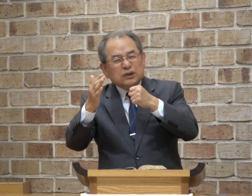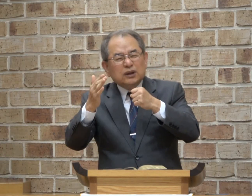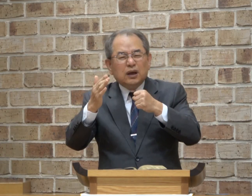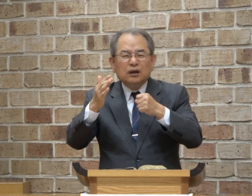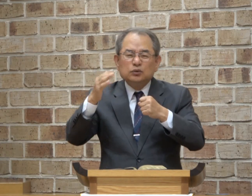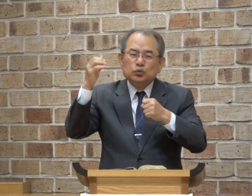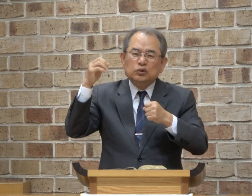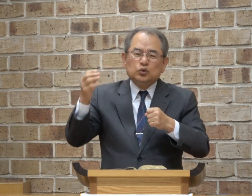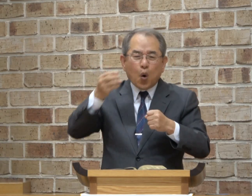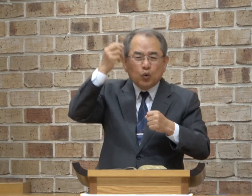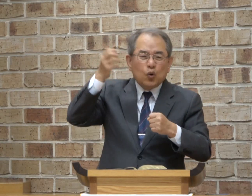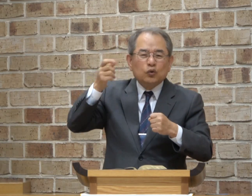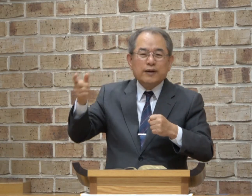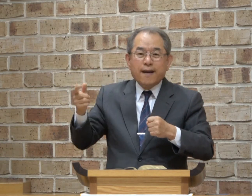삶이